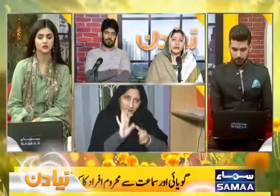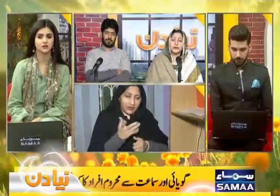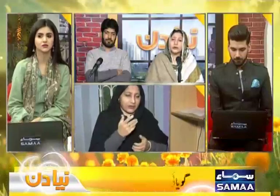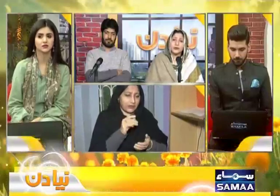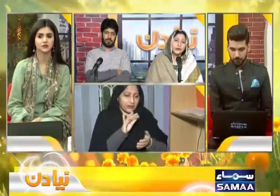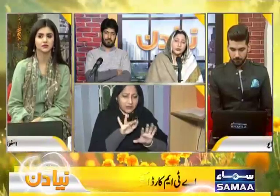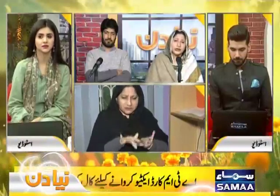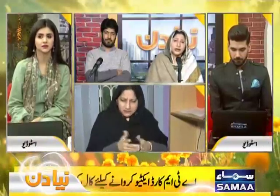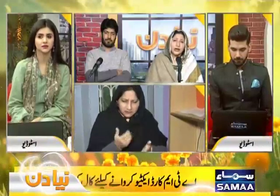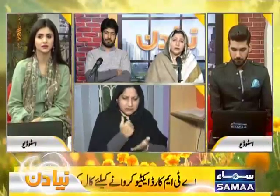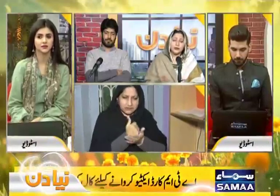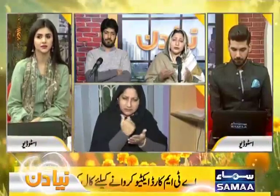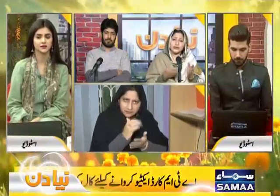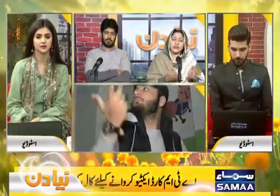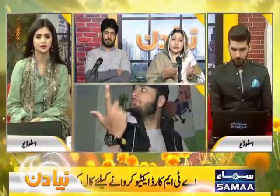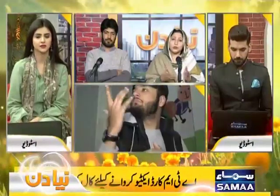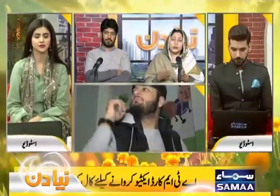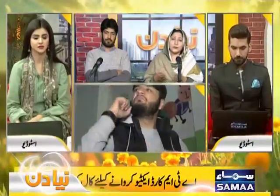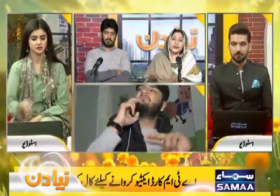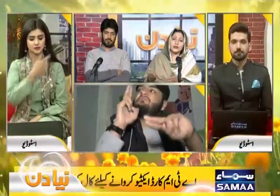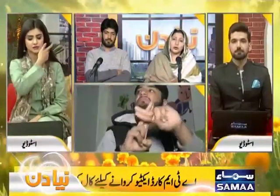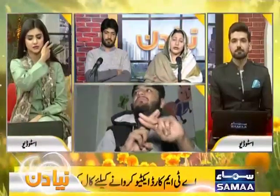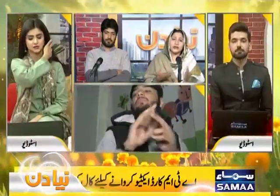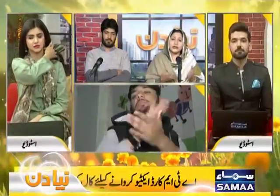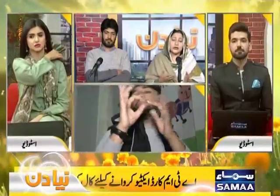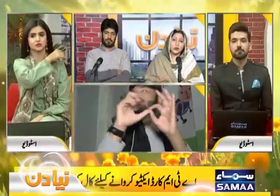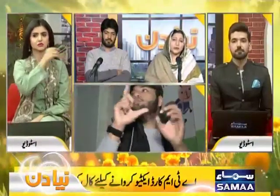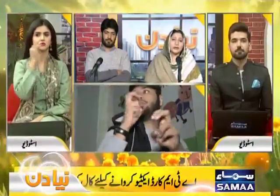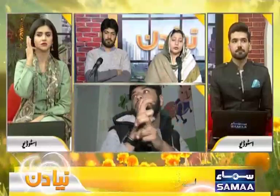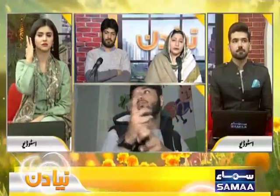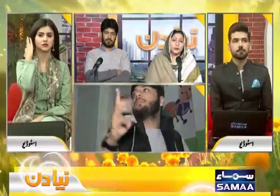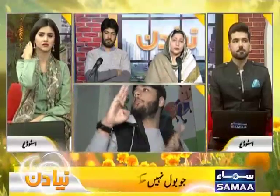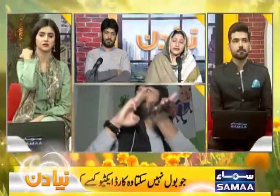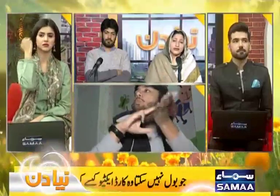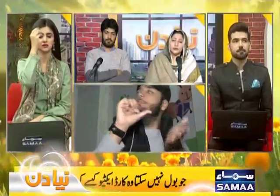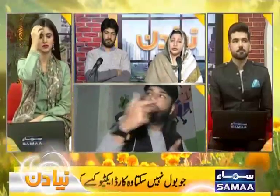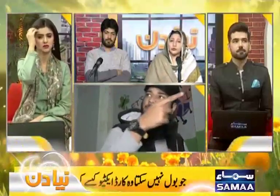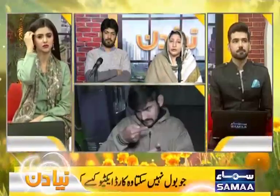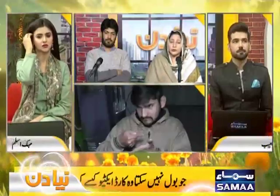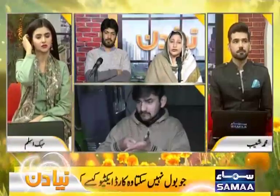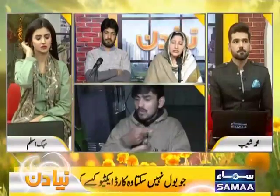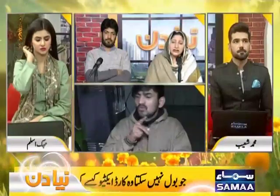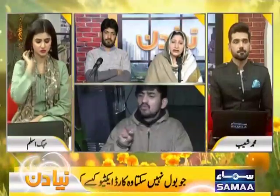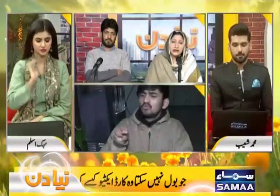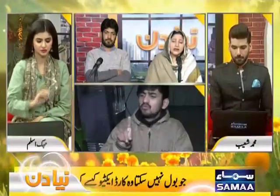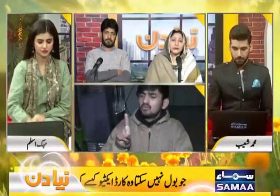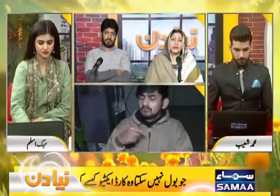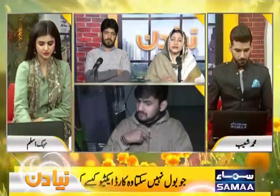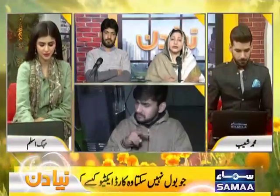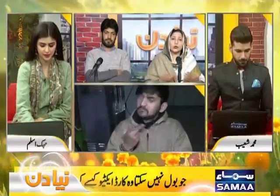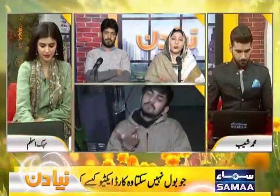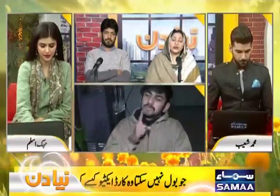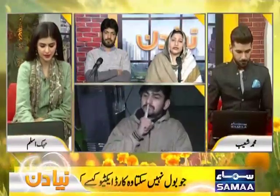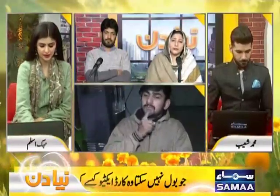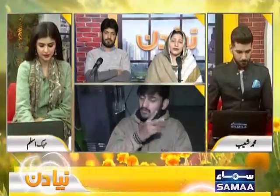उनको ना दें, उनके पेरेंट्स को दें. वो तीन लोगों के पास से होते हुए या चार लोगों के पास से होते हुए वो पैसे जब उन तक पहुंचते ही नहीं है, जब